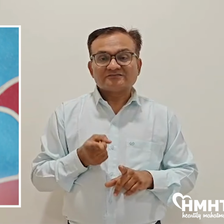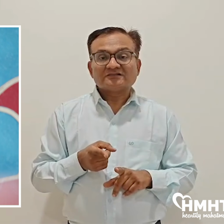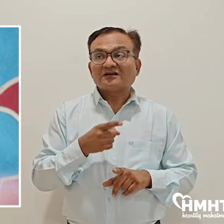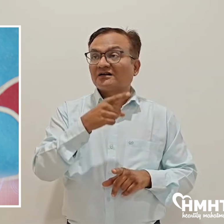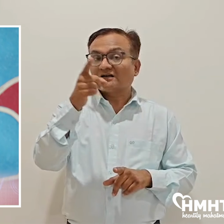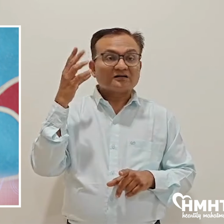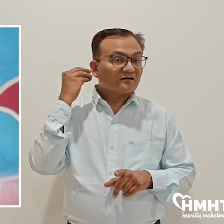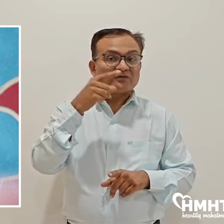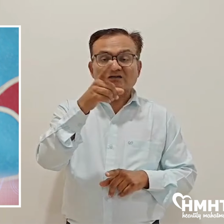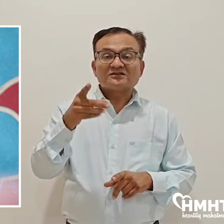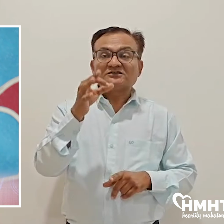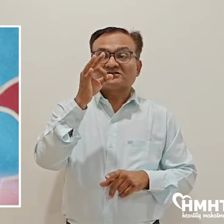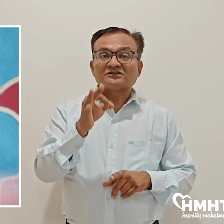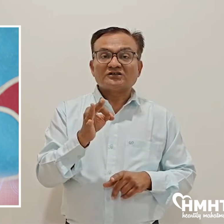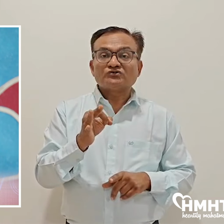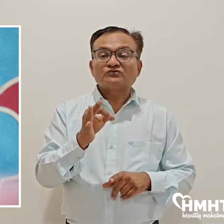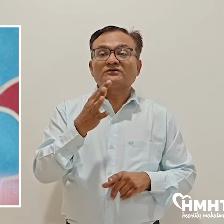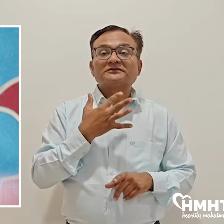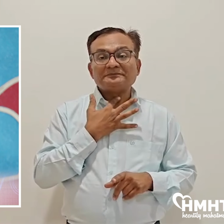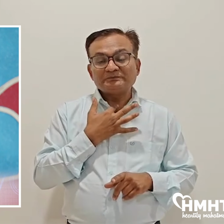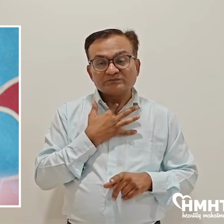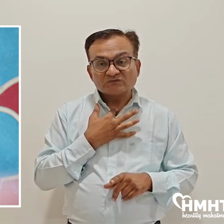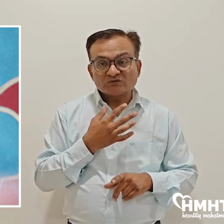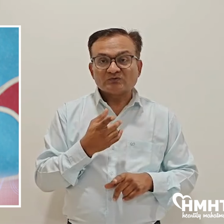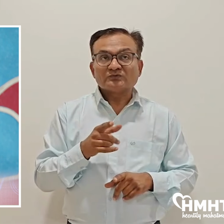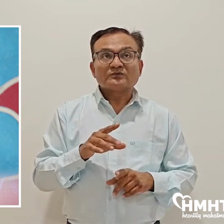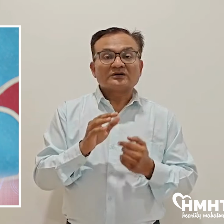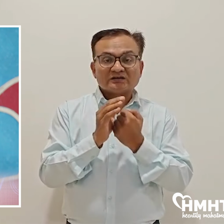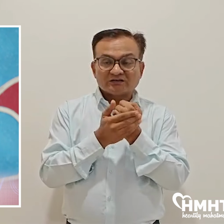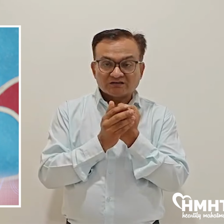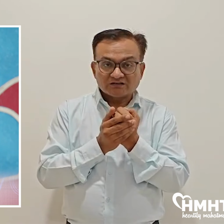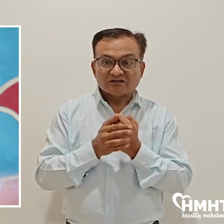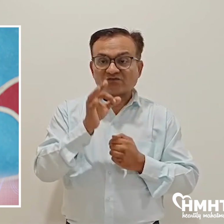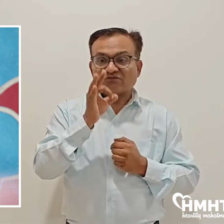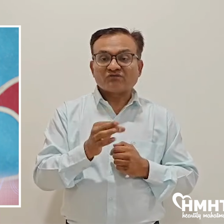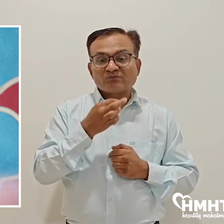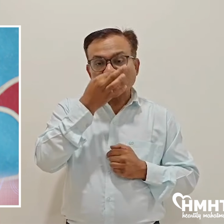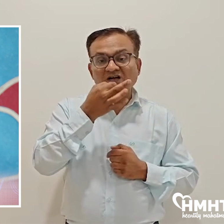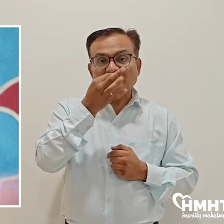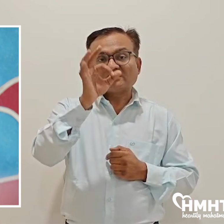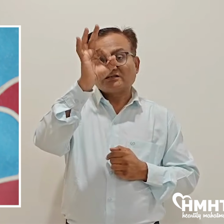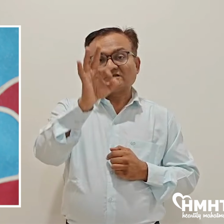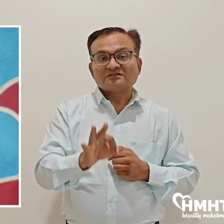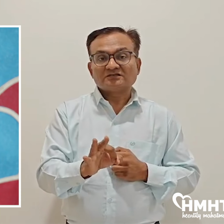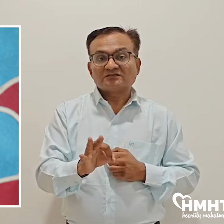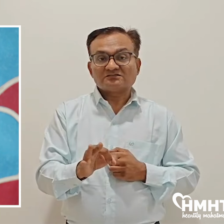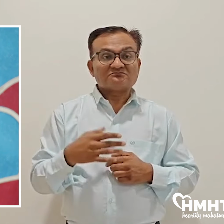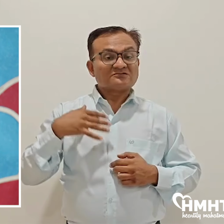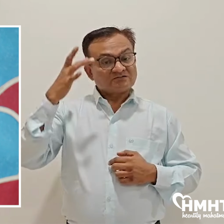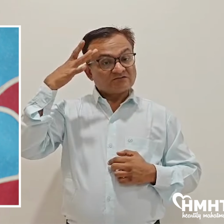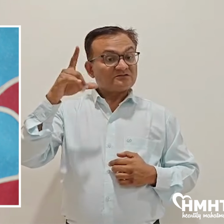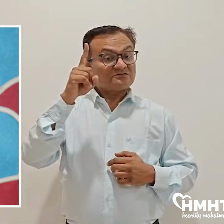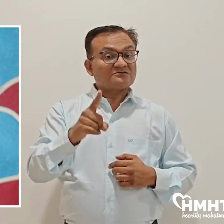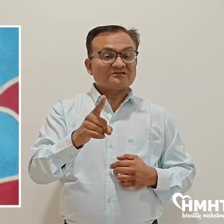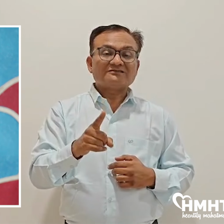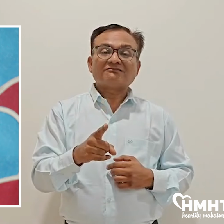એટલે કે છે ને, સત્ય, હિત, પ્રિય, મિત, એ 4 ગુણાકાળવાળું એને સત્યવાણી કહેવાય. આગ્રહ કરો તો